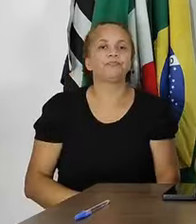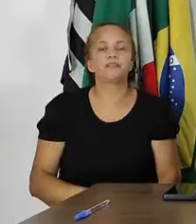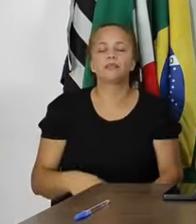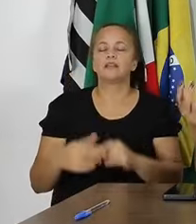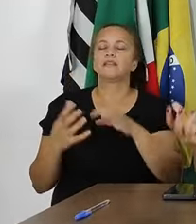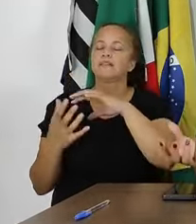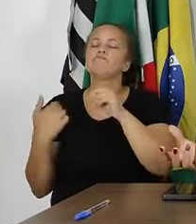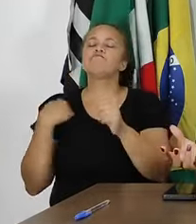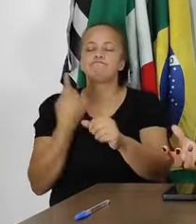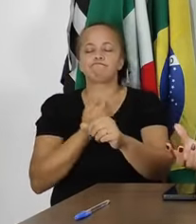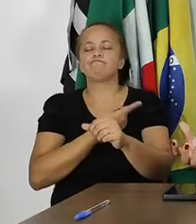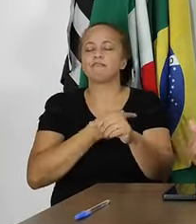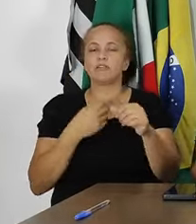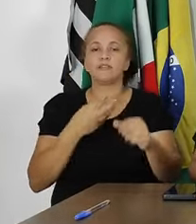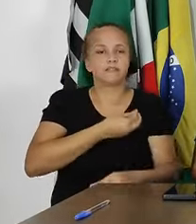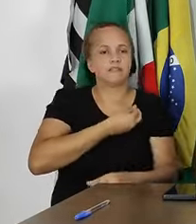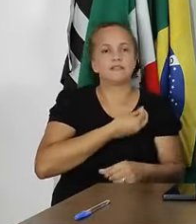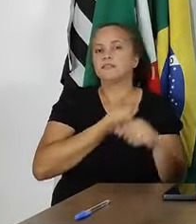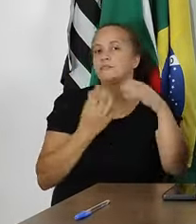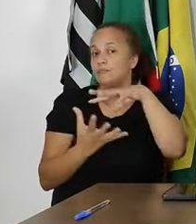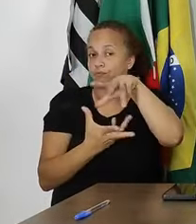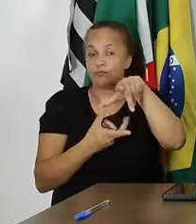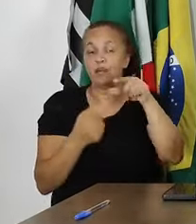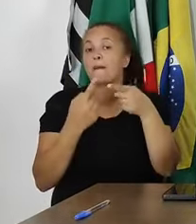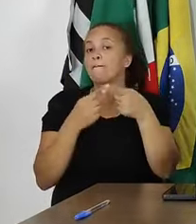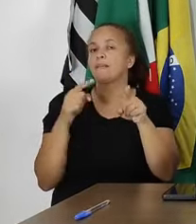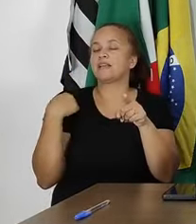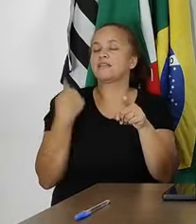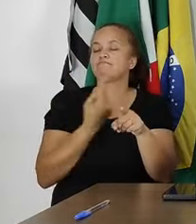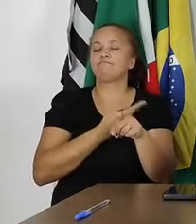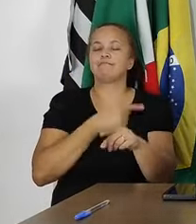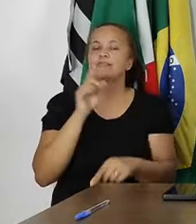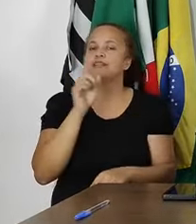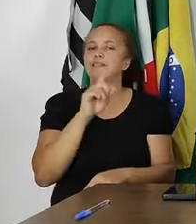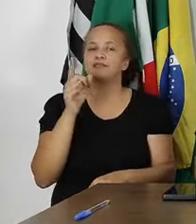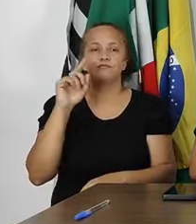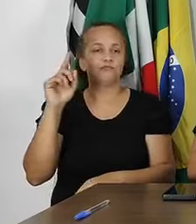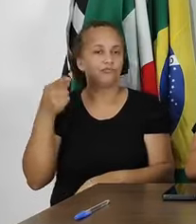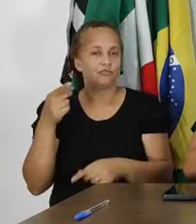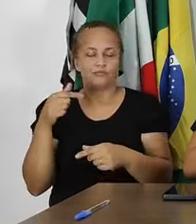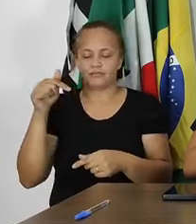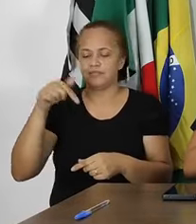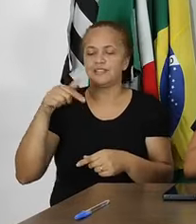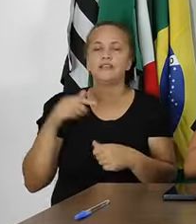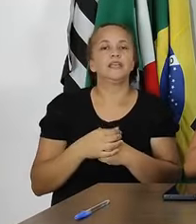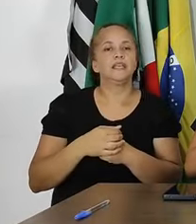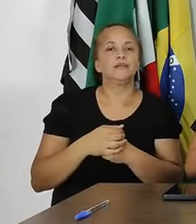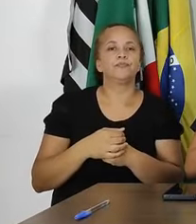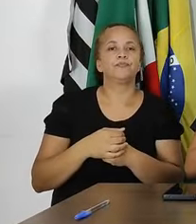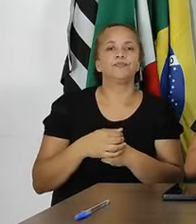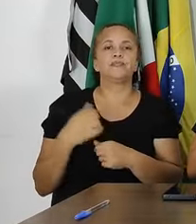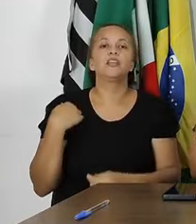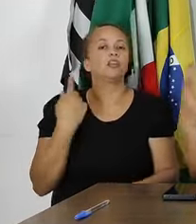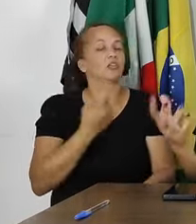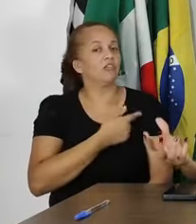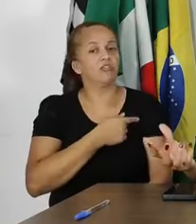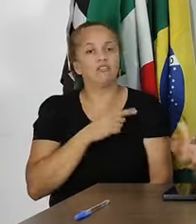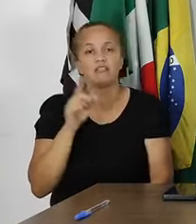nós não somos este mundo. E nós não estamos aqui de uma maneira onde o Senhor